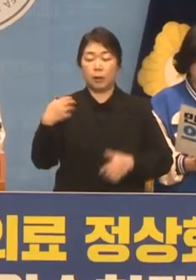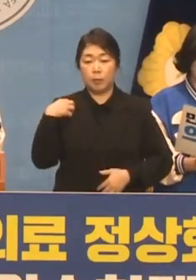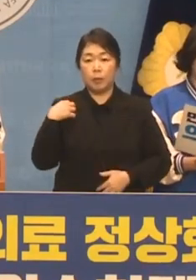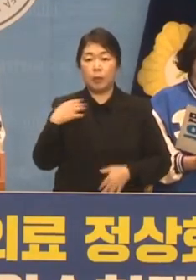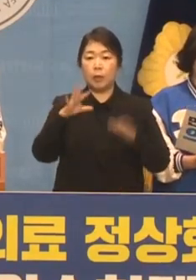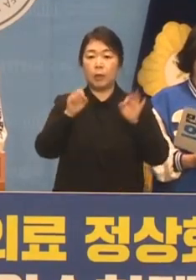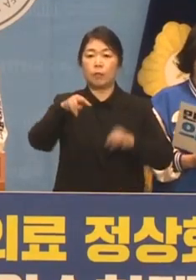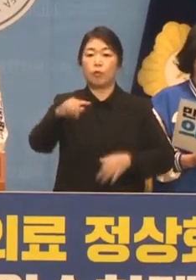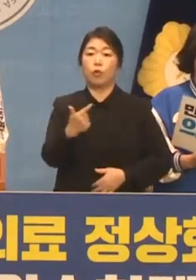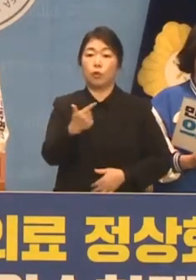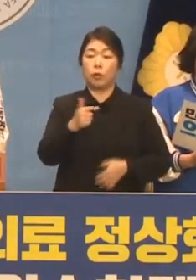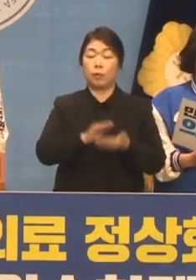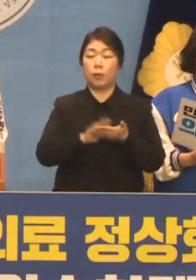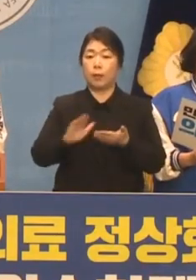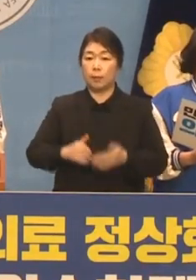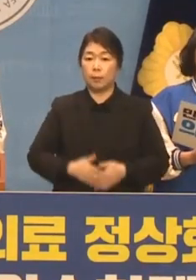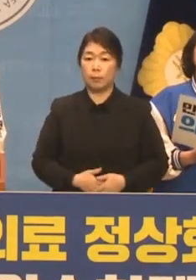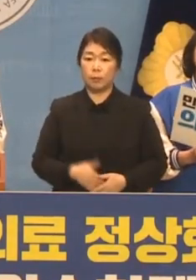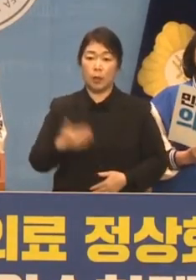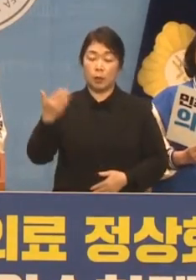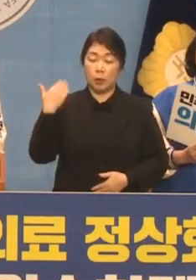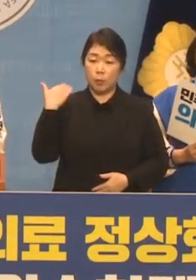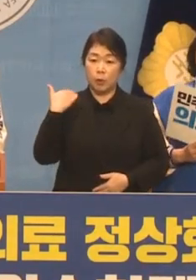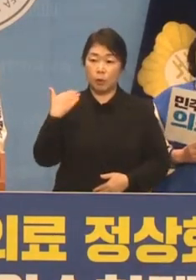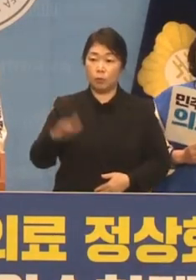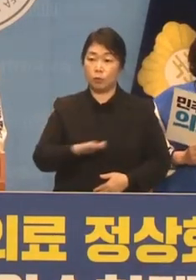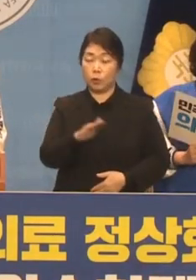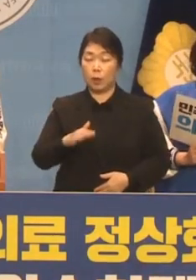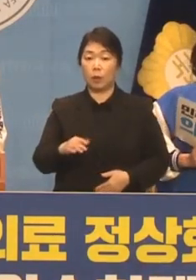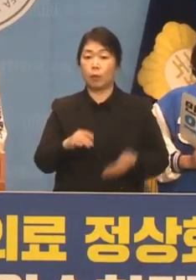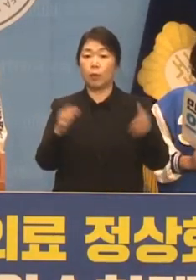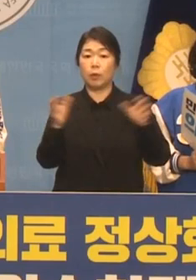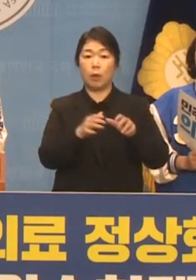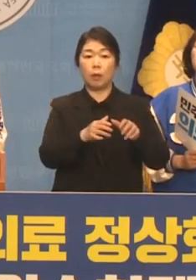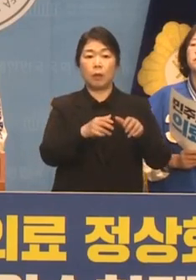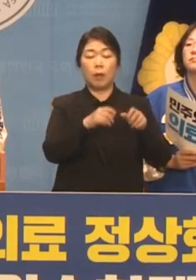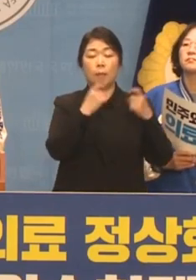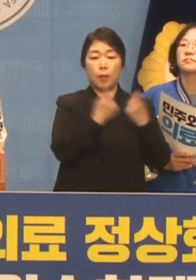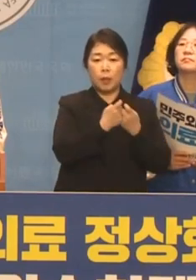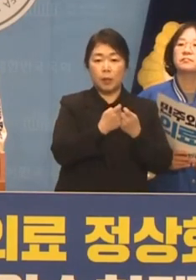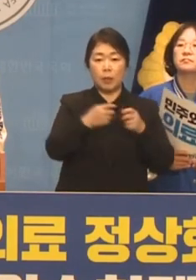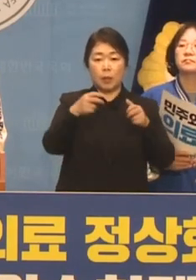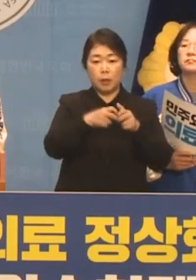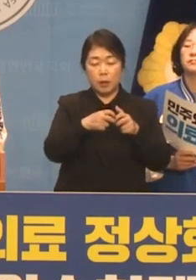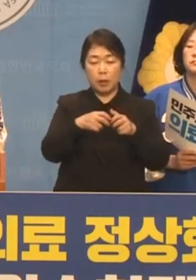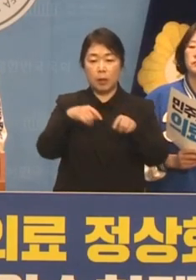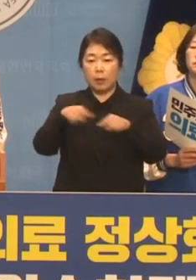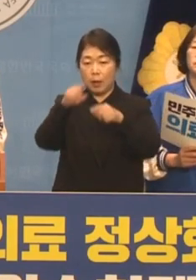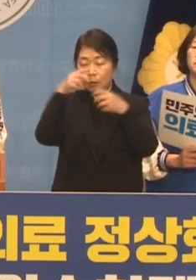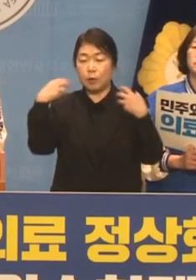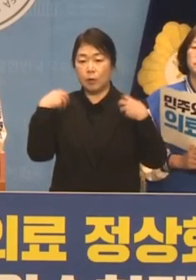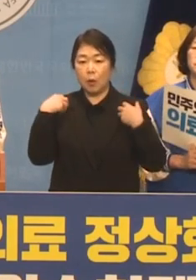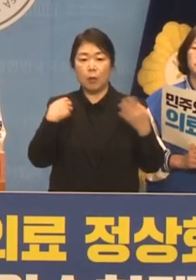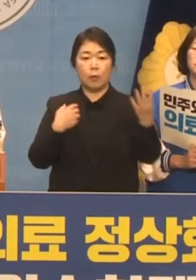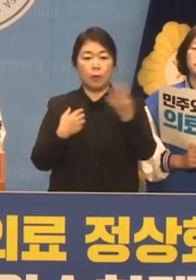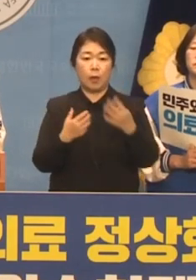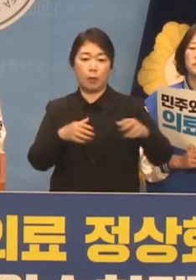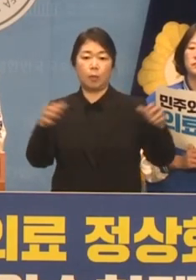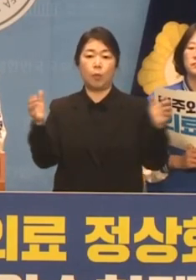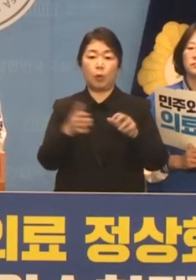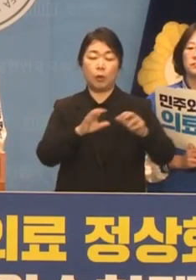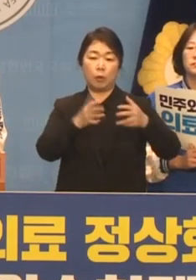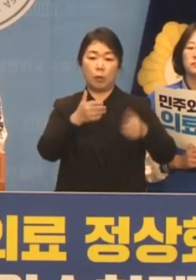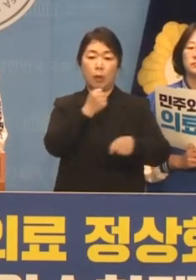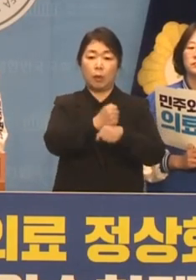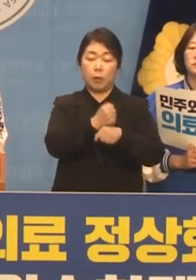후보입니다 어 지난번에는 저희가 민의 당정 어 사자 의료 개혁 협의체